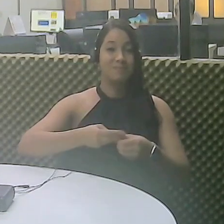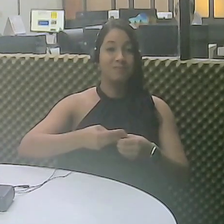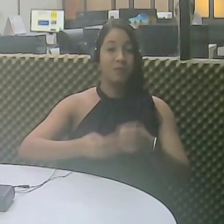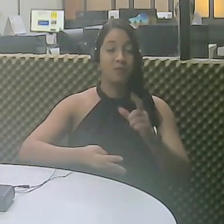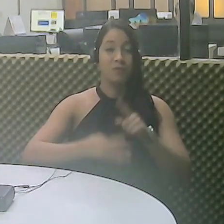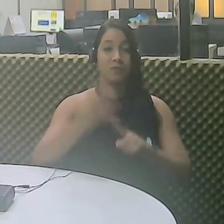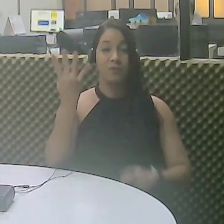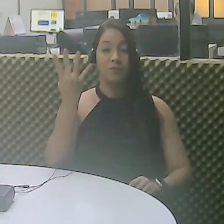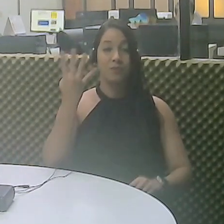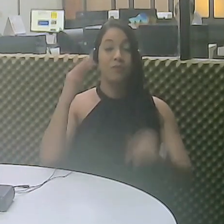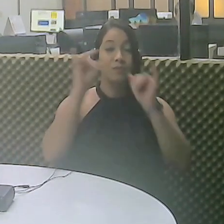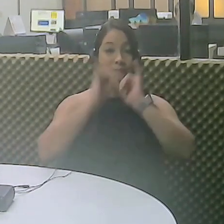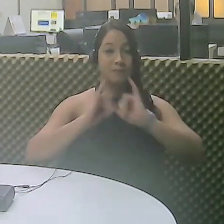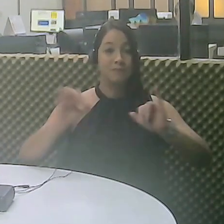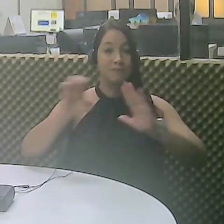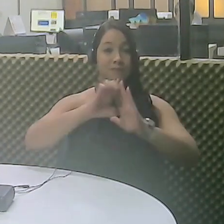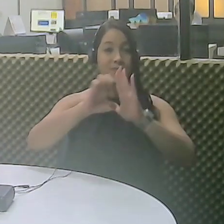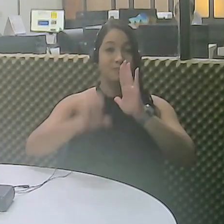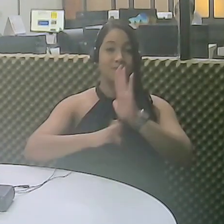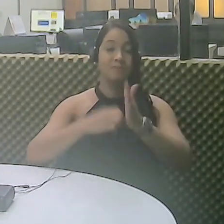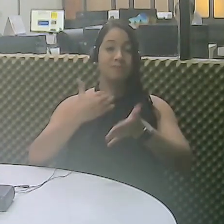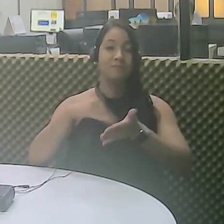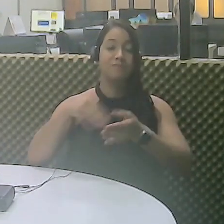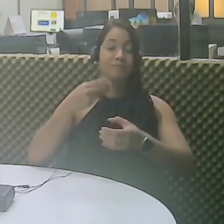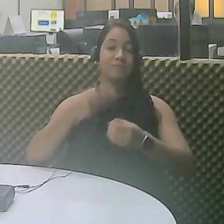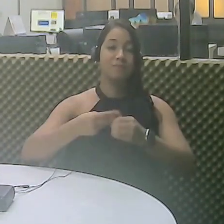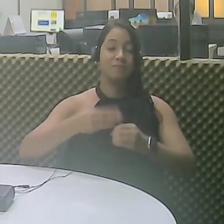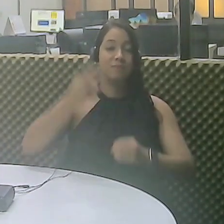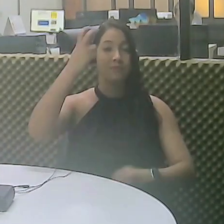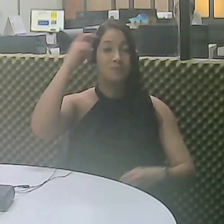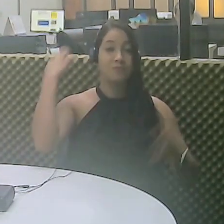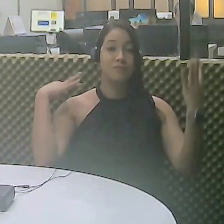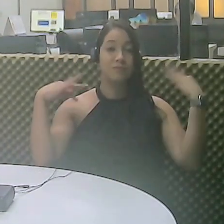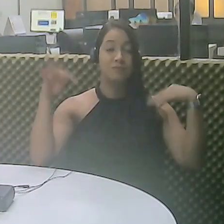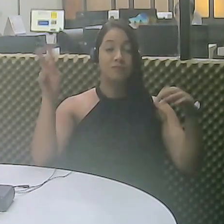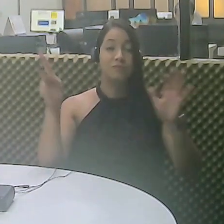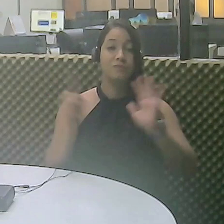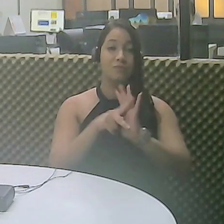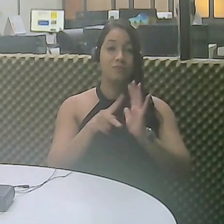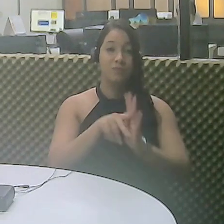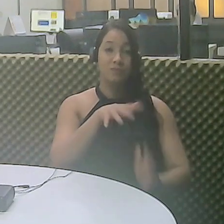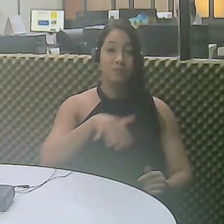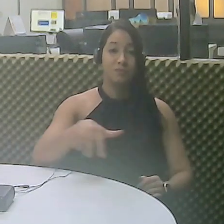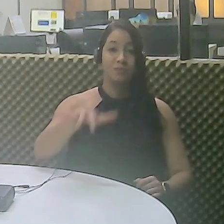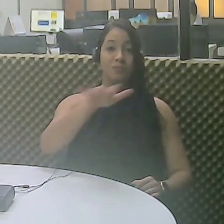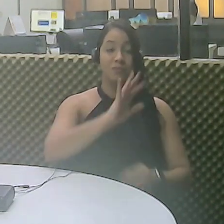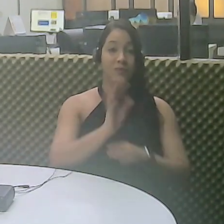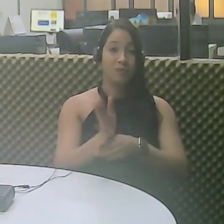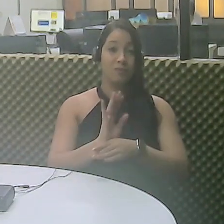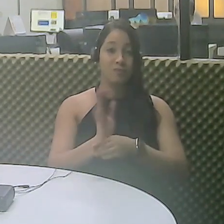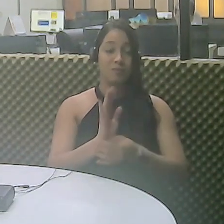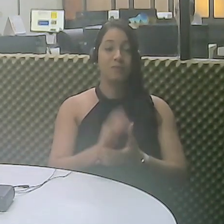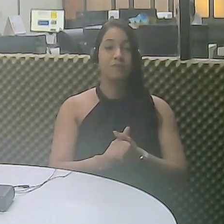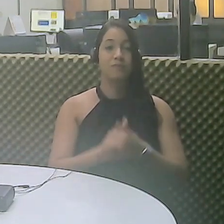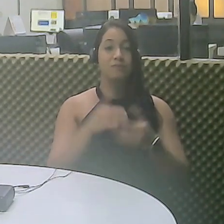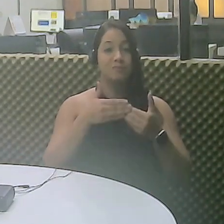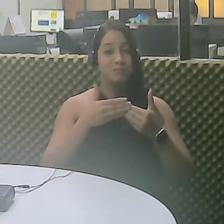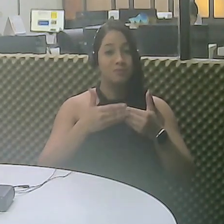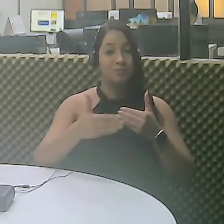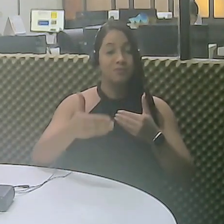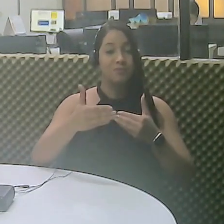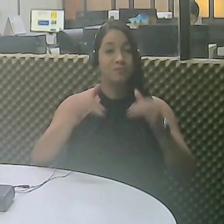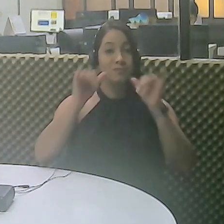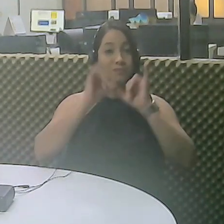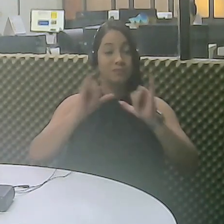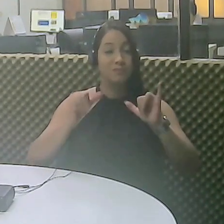4 editais publicados pela Secretaria Municipal de Cultura e Turismo são exclusivos para a área de audiovisual. Nos próximos dias serão